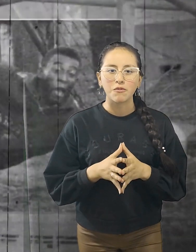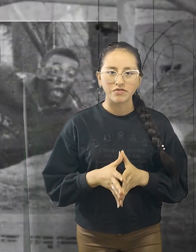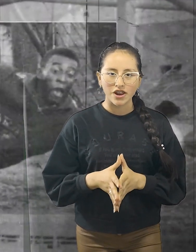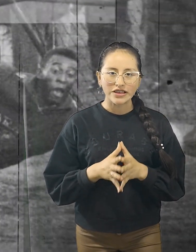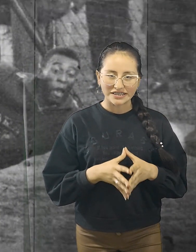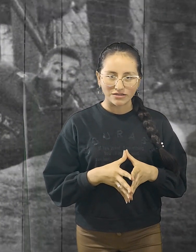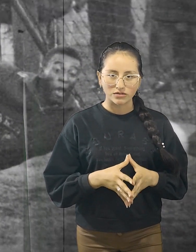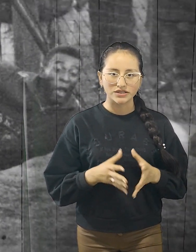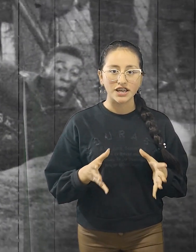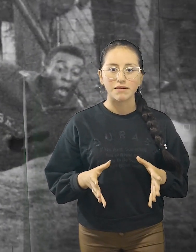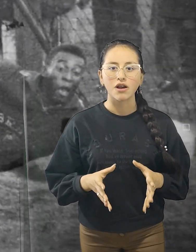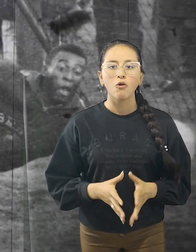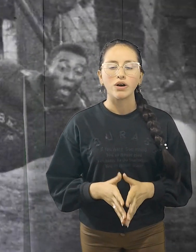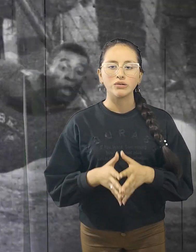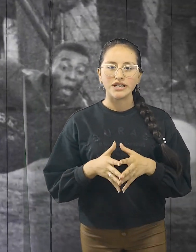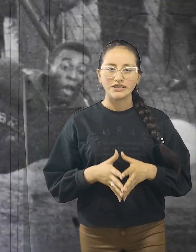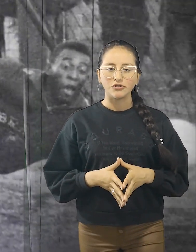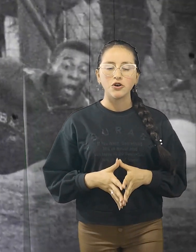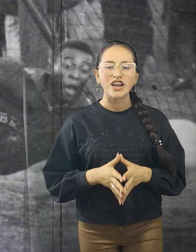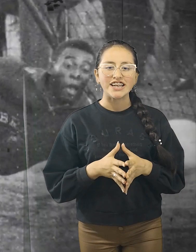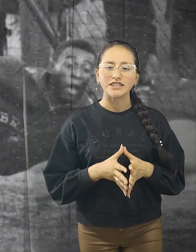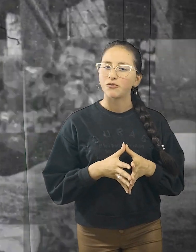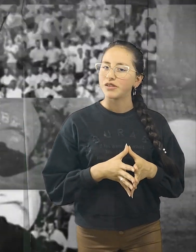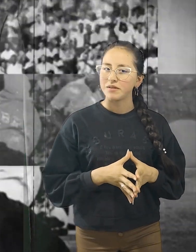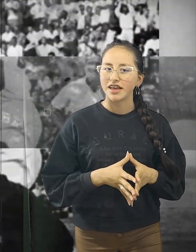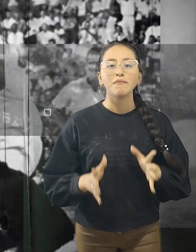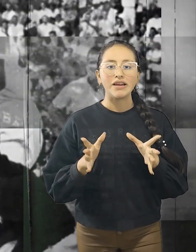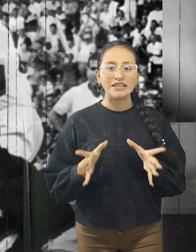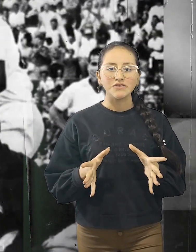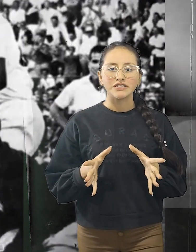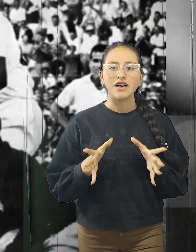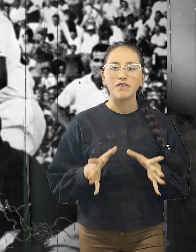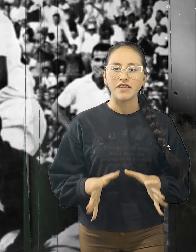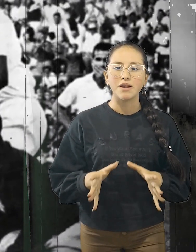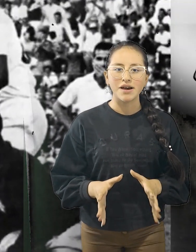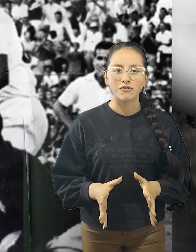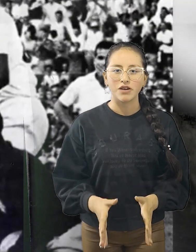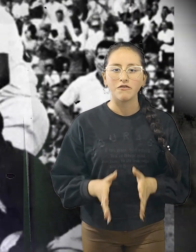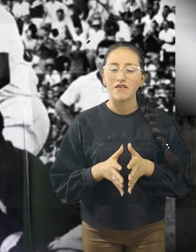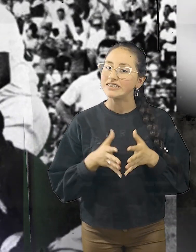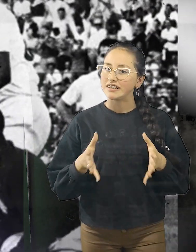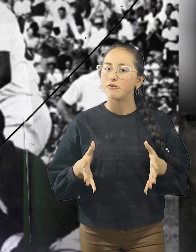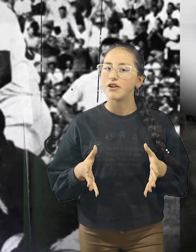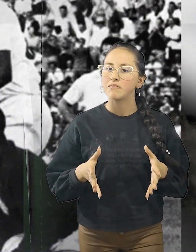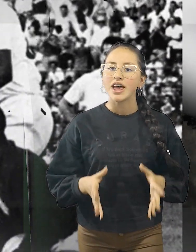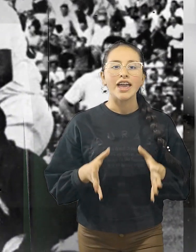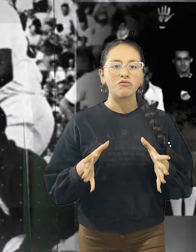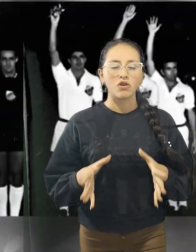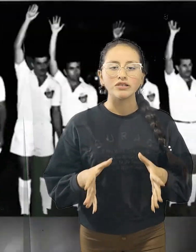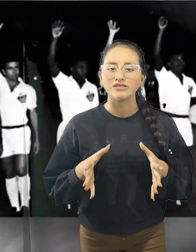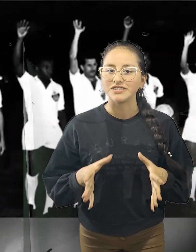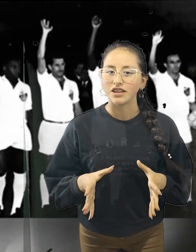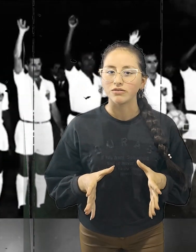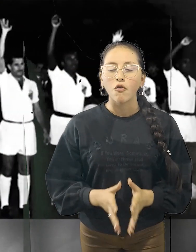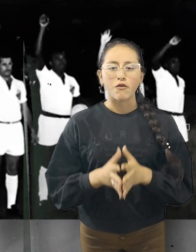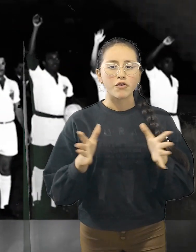reemplazó al portero de Santos, Gilmar, cuando se lesionó en la segunda mitad. Pelé se ofreció a defender el marco y fue bastante bueno, en